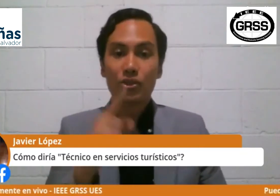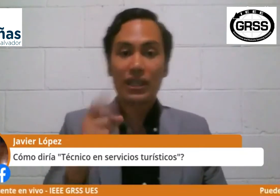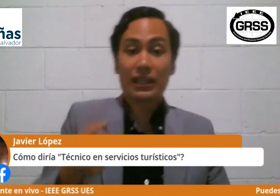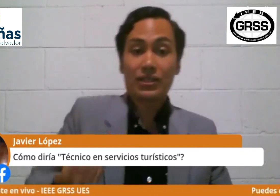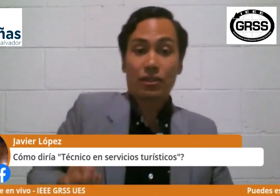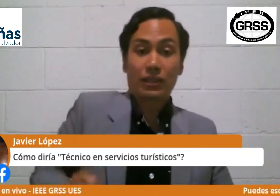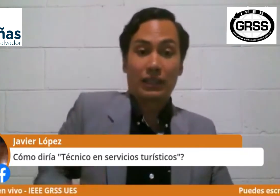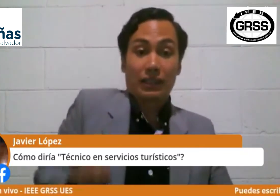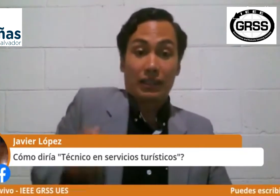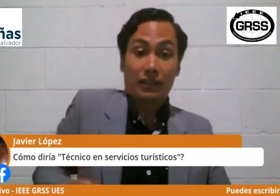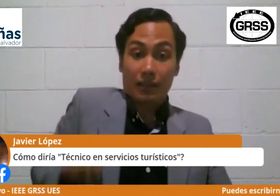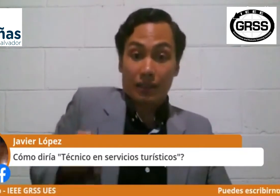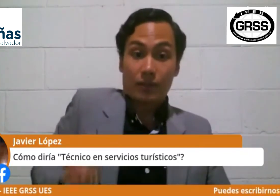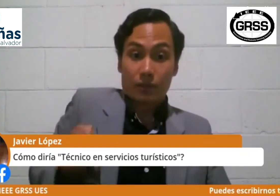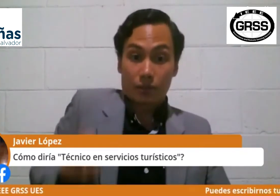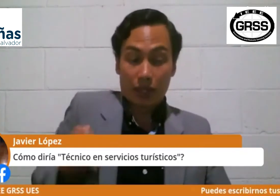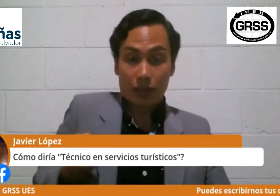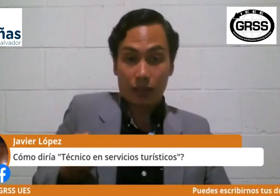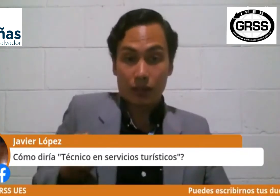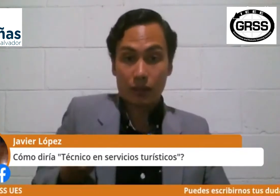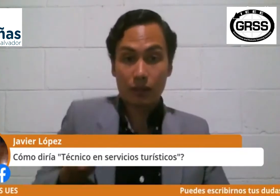Bueno, ¿y ustedes qué son?